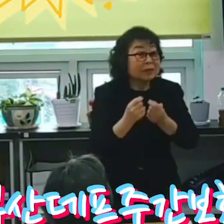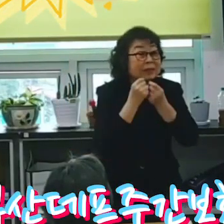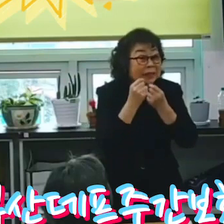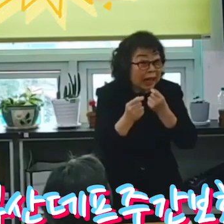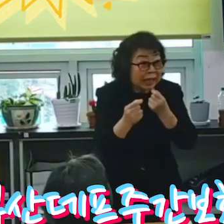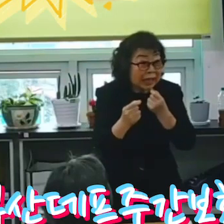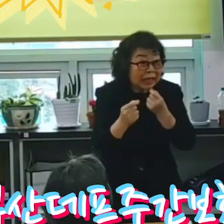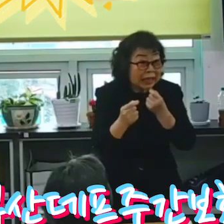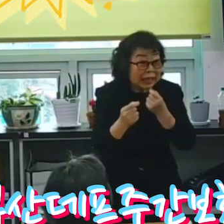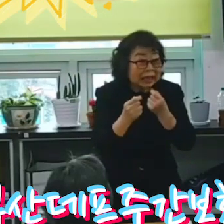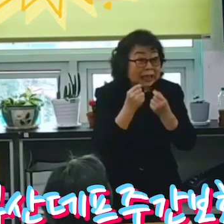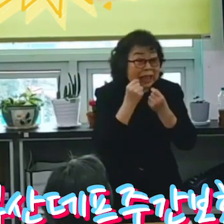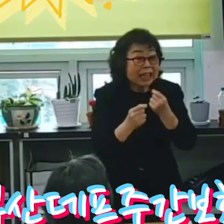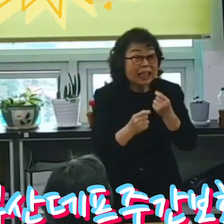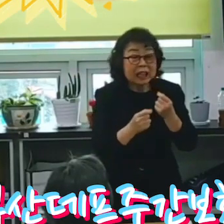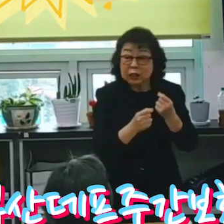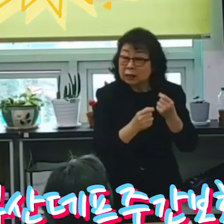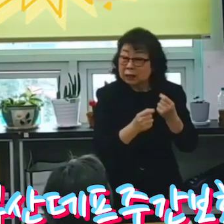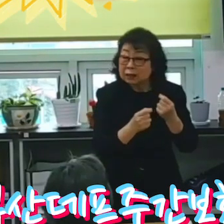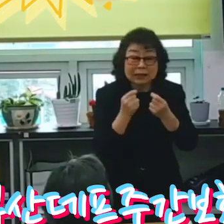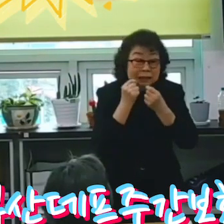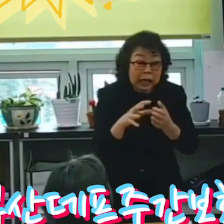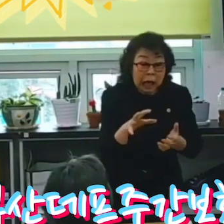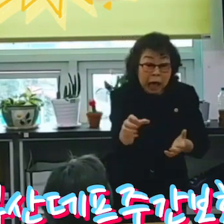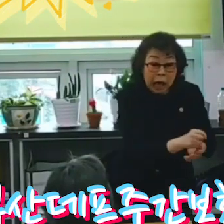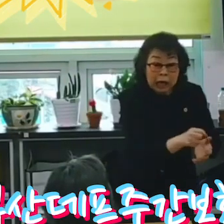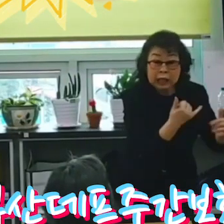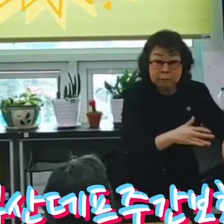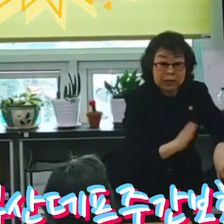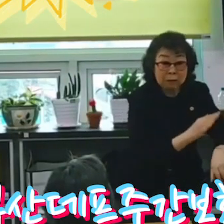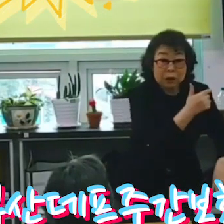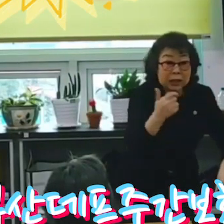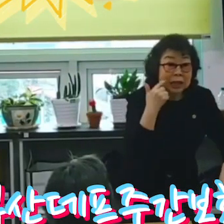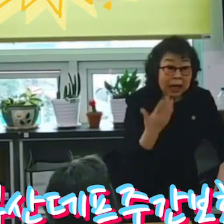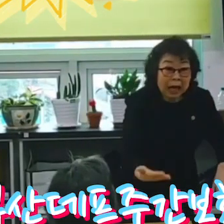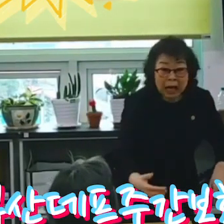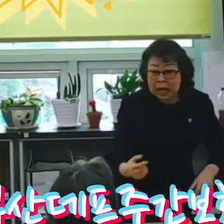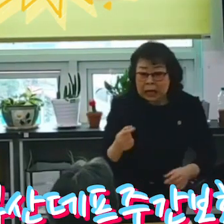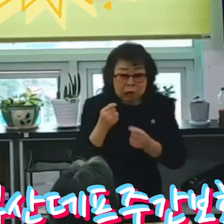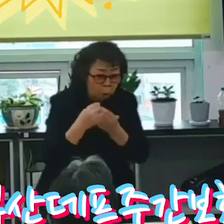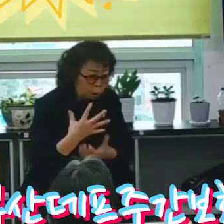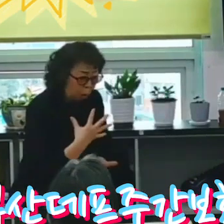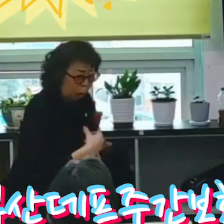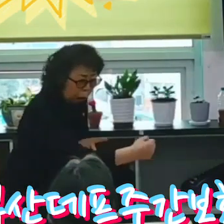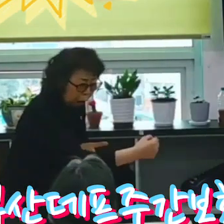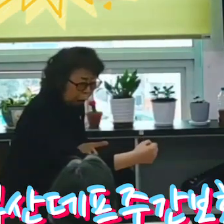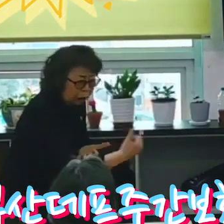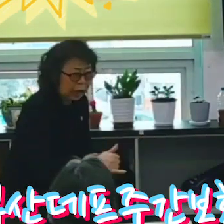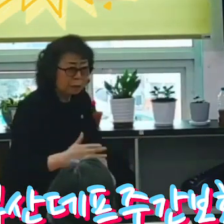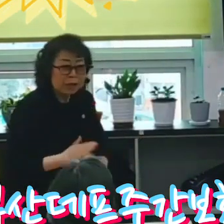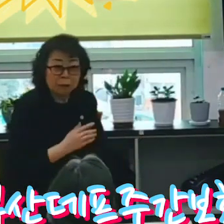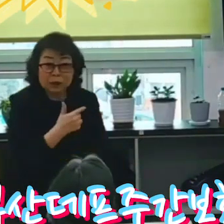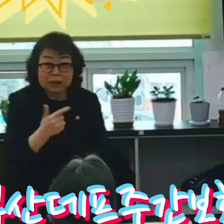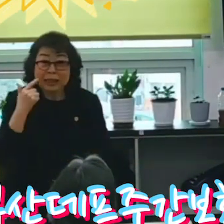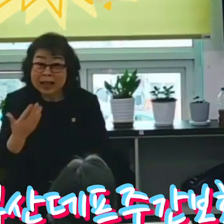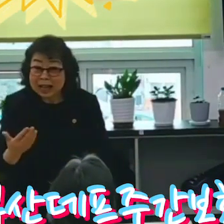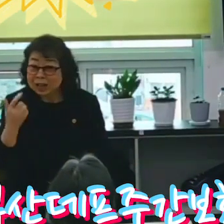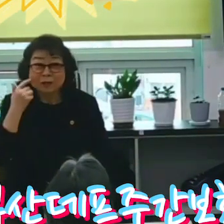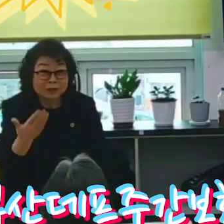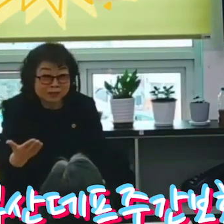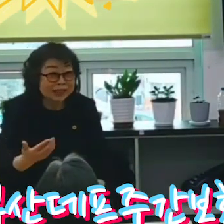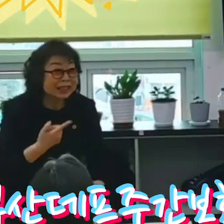잘못이 큰가, 사기 당한 사람이 잘못이 큰가에 대해서 제가 질문을 드렸어요. 네.